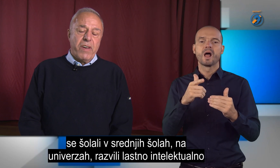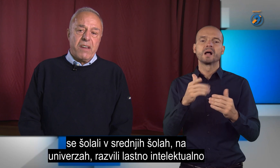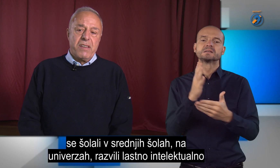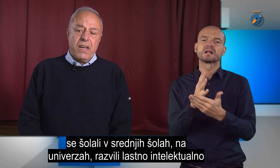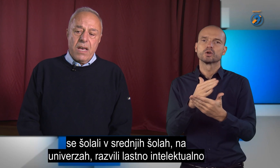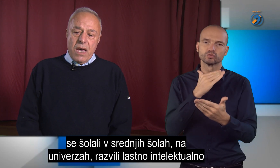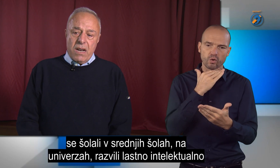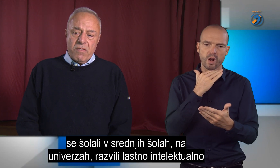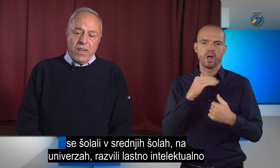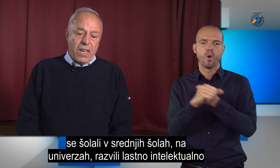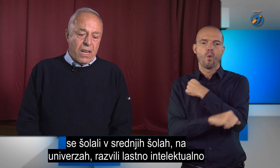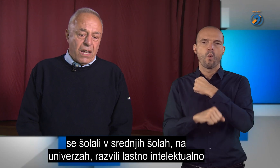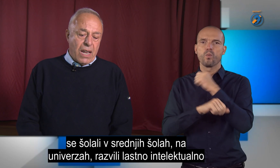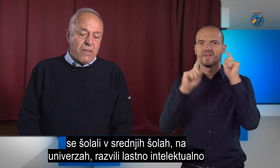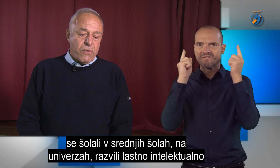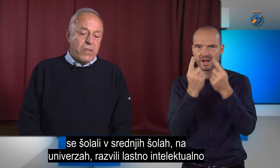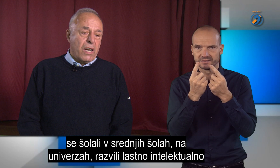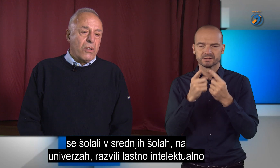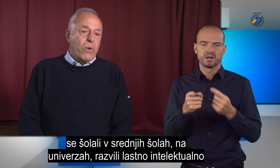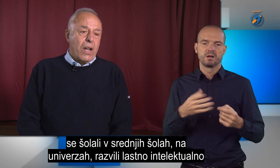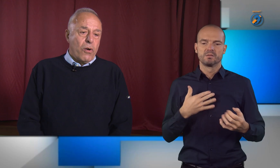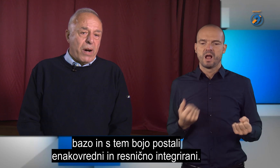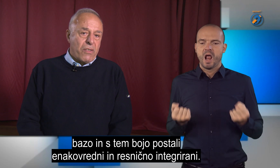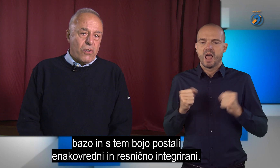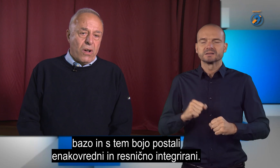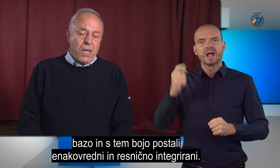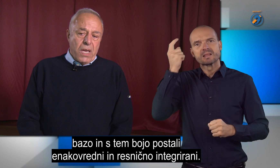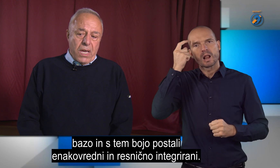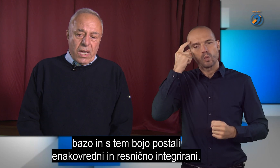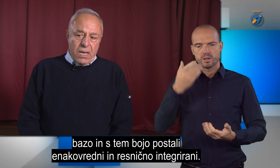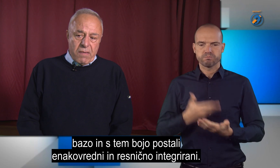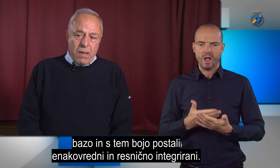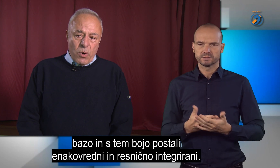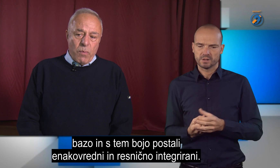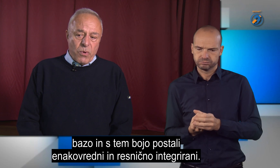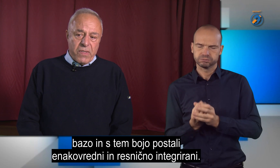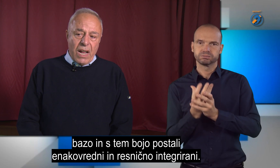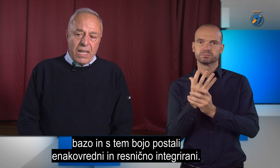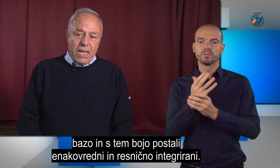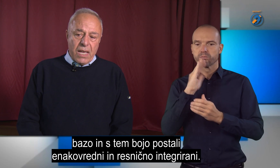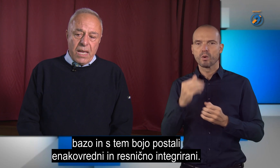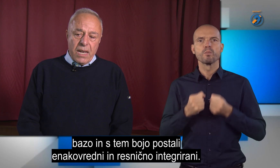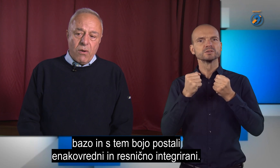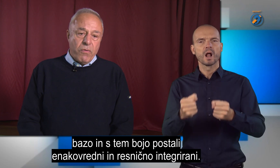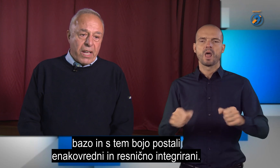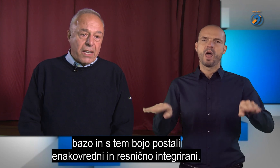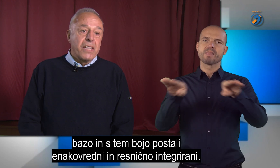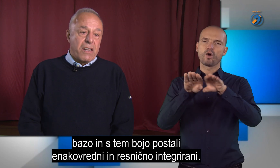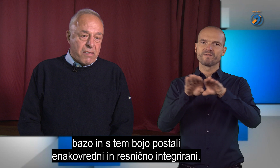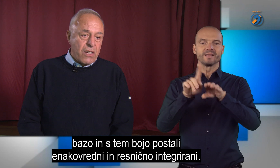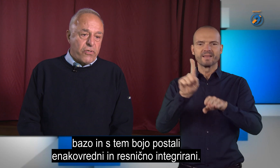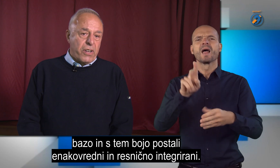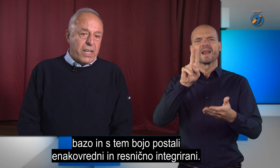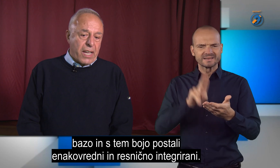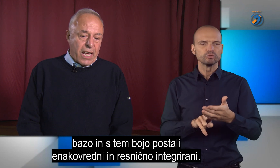na univerzah, razvili lastno intelektualno bazo in s tem bojo postali enakovredni